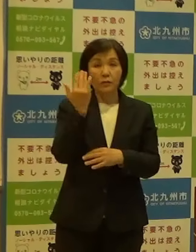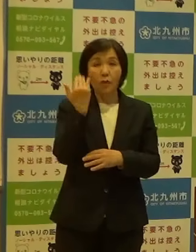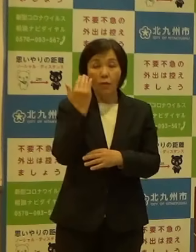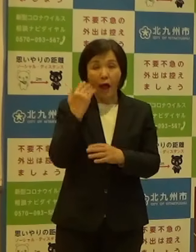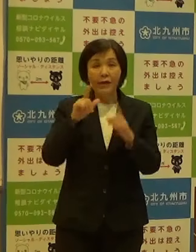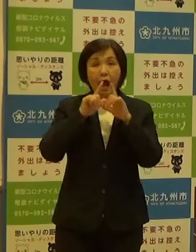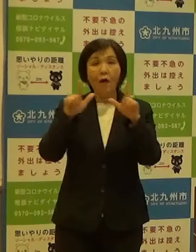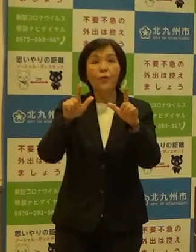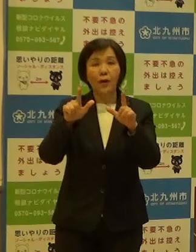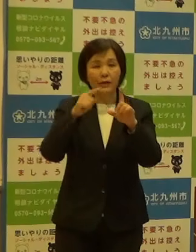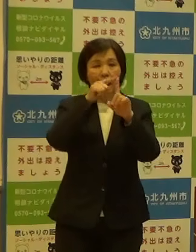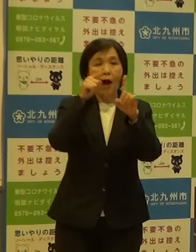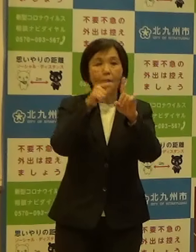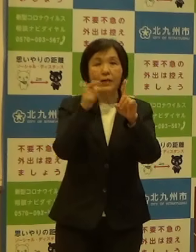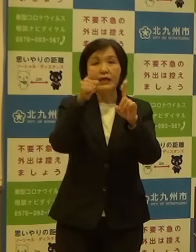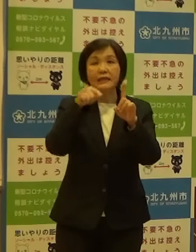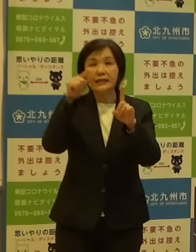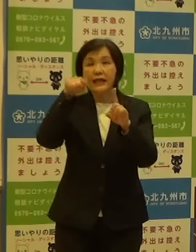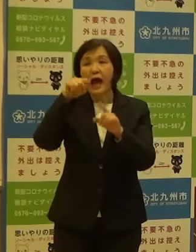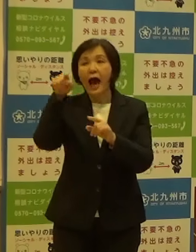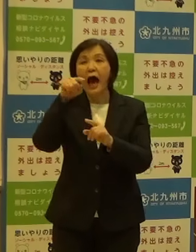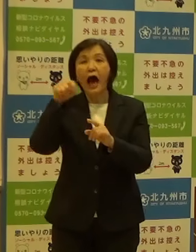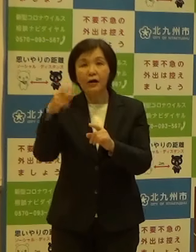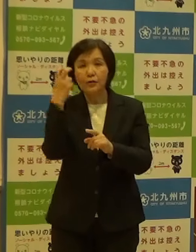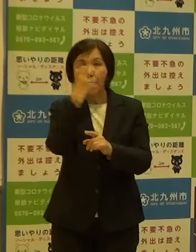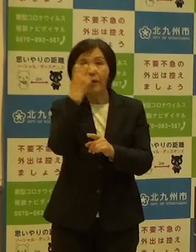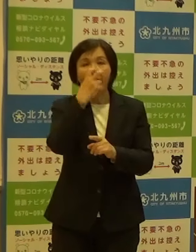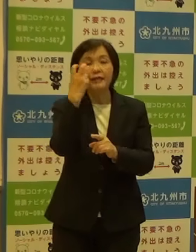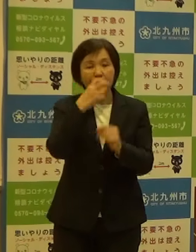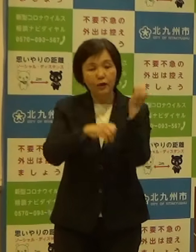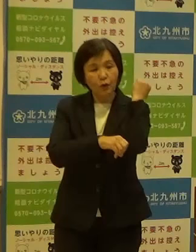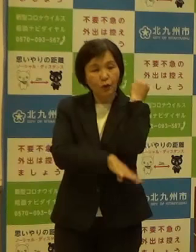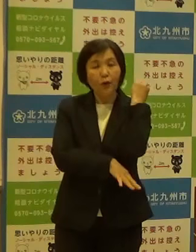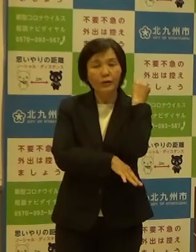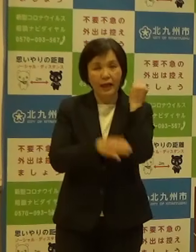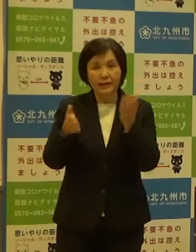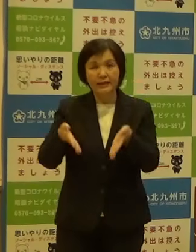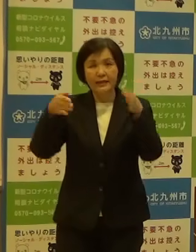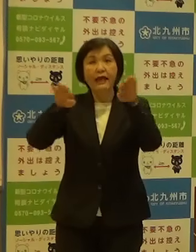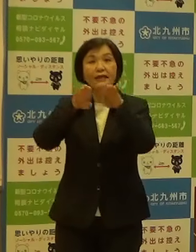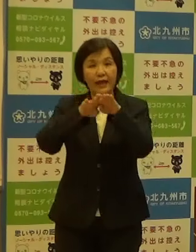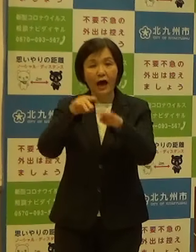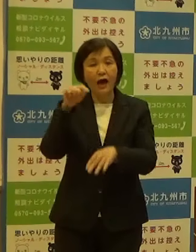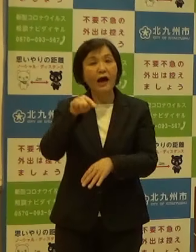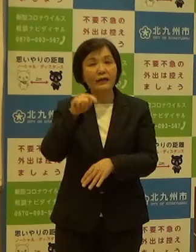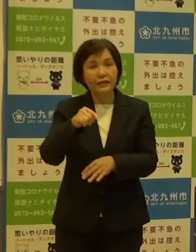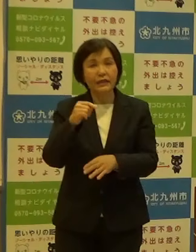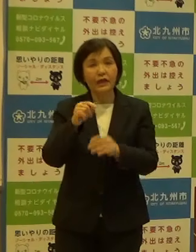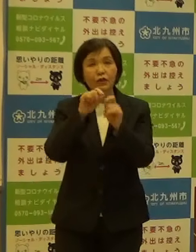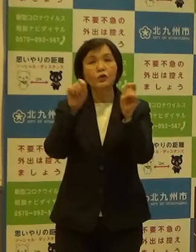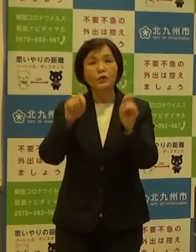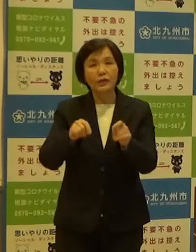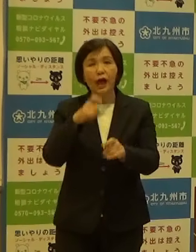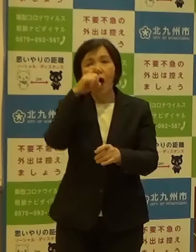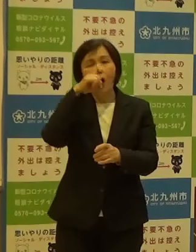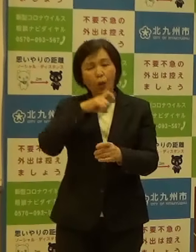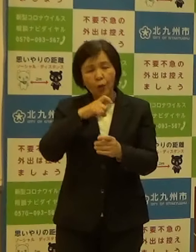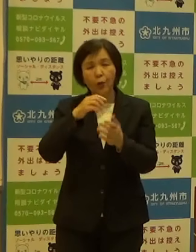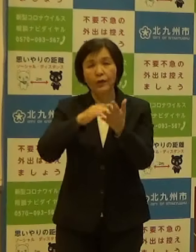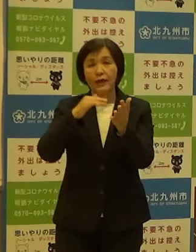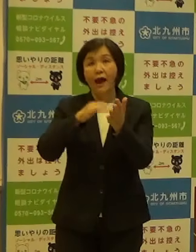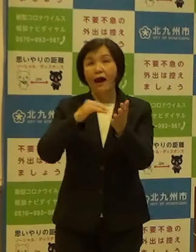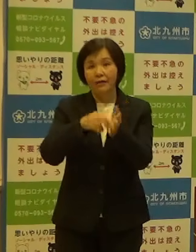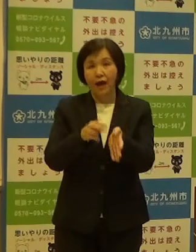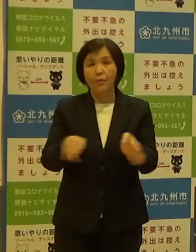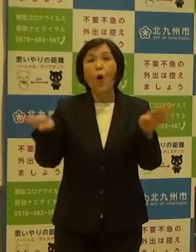った PCR の、検体採取の拠点となるセンターのことについて、旧八幡病院の、